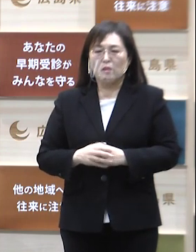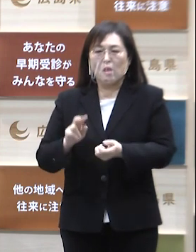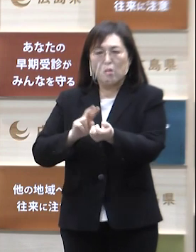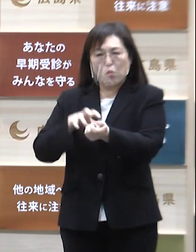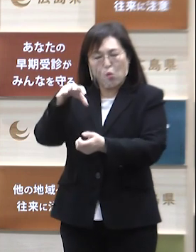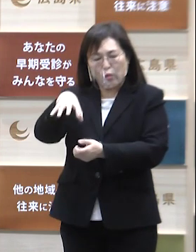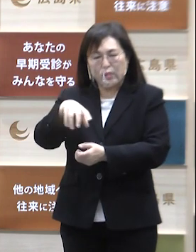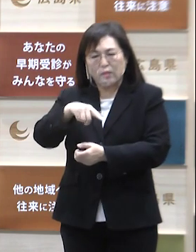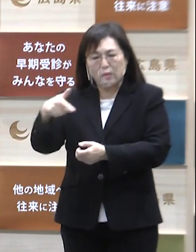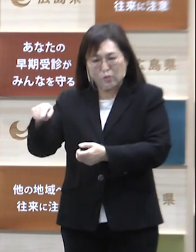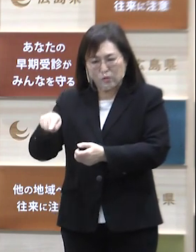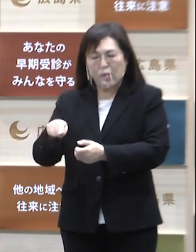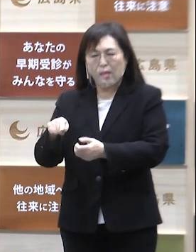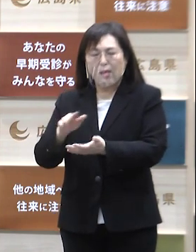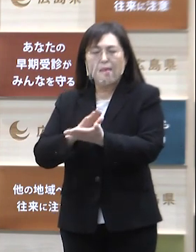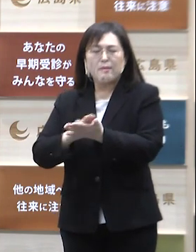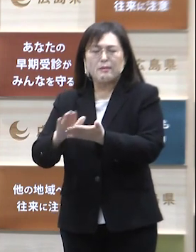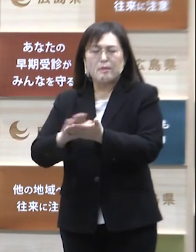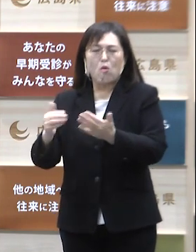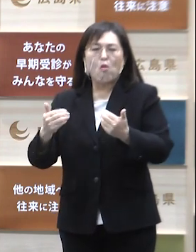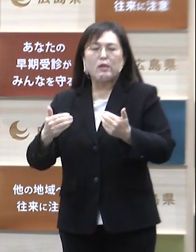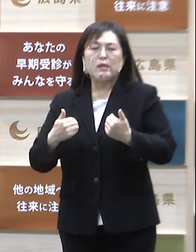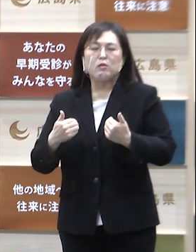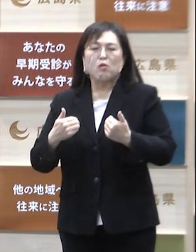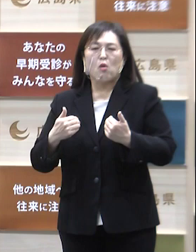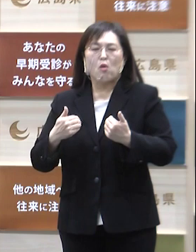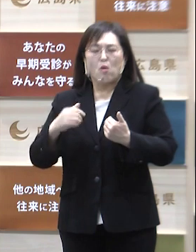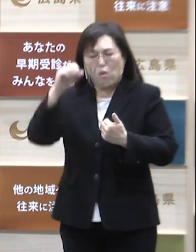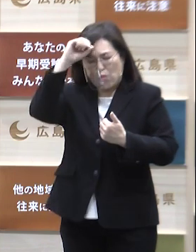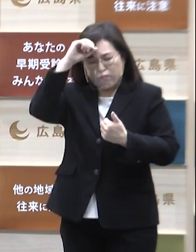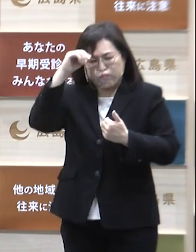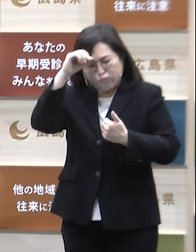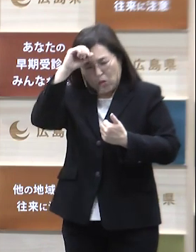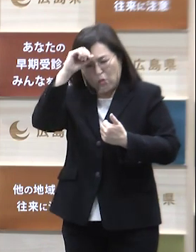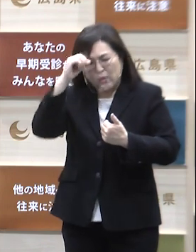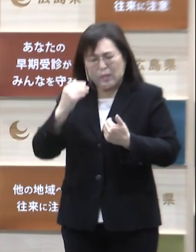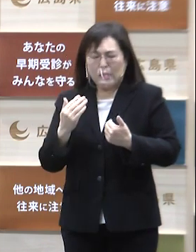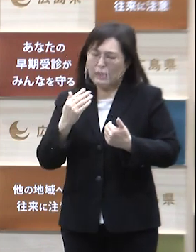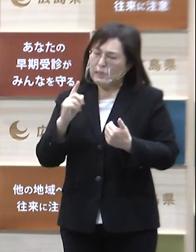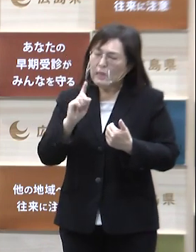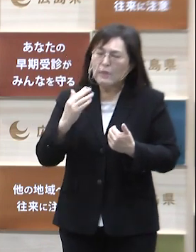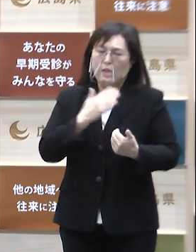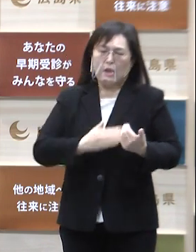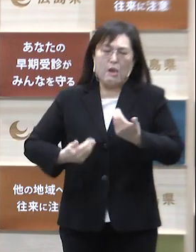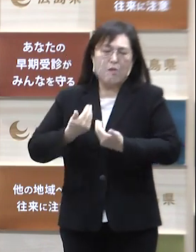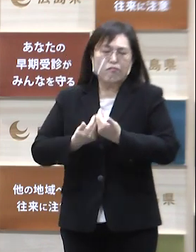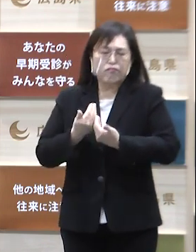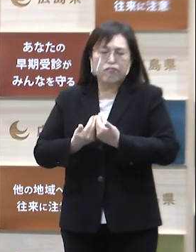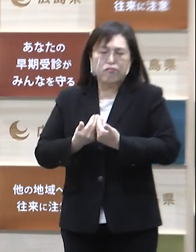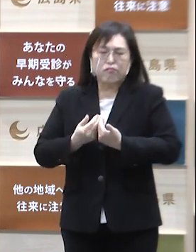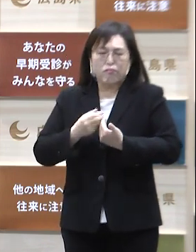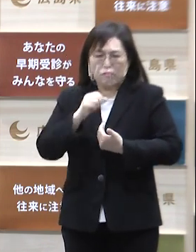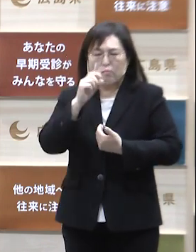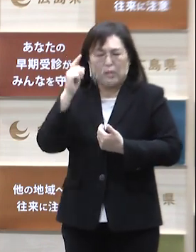な症状がある方ではないと。逆に言うと、症状がある方は、